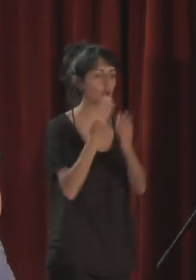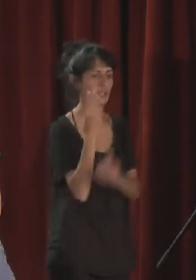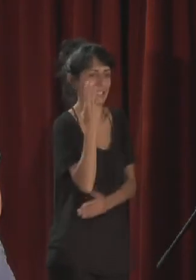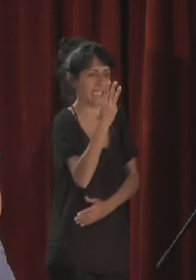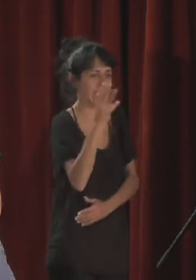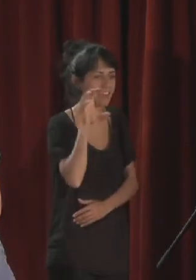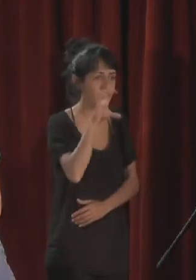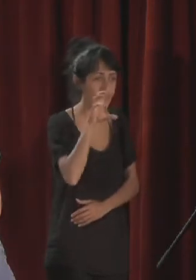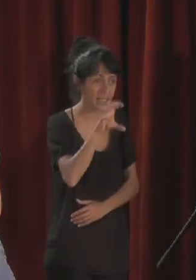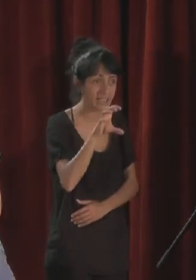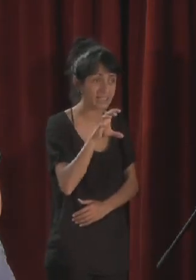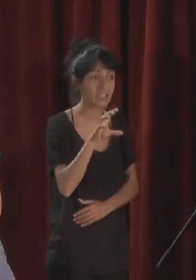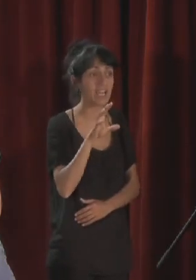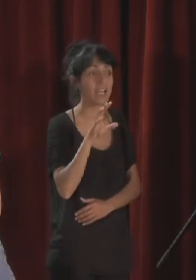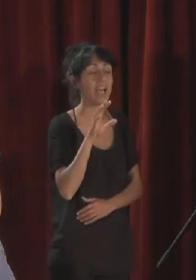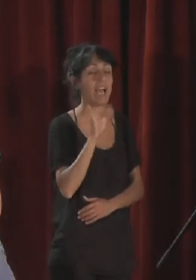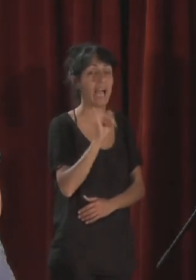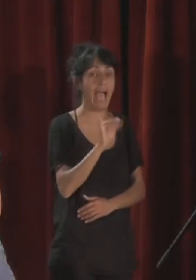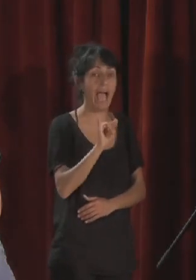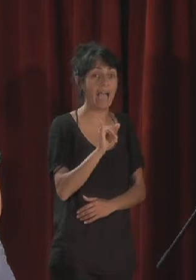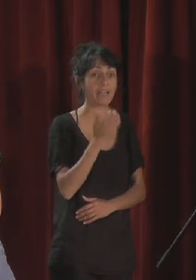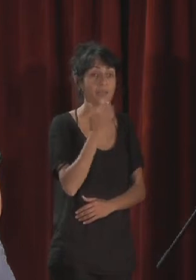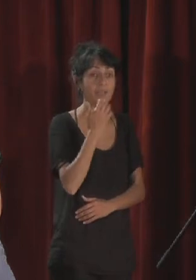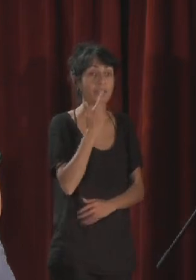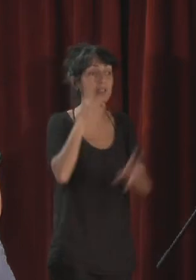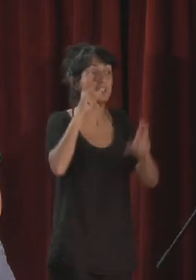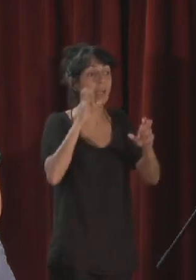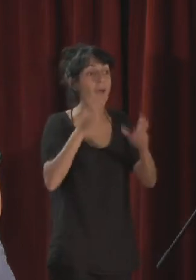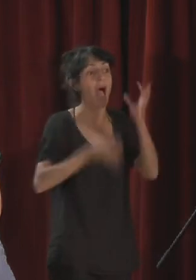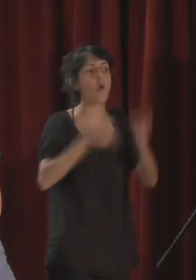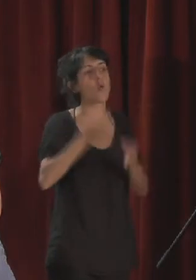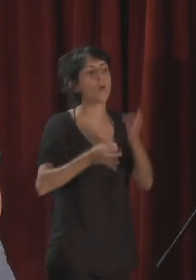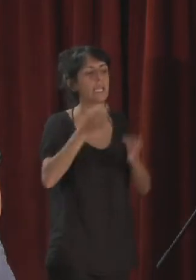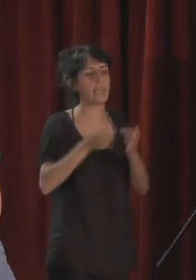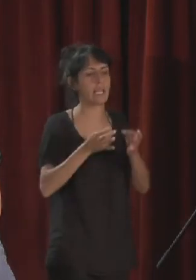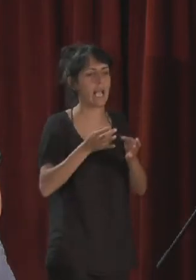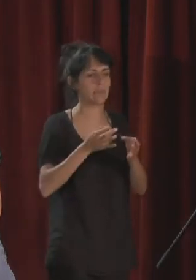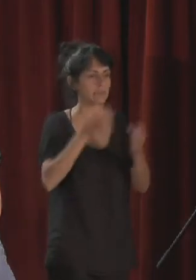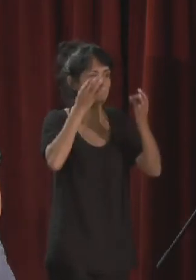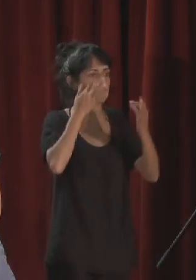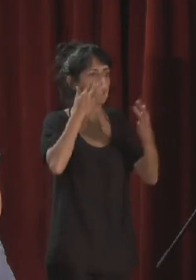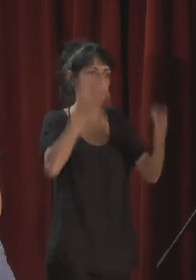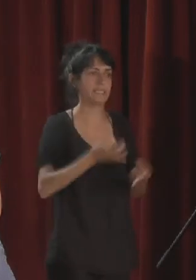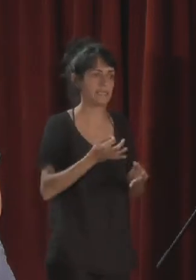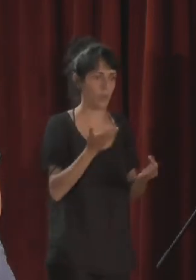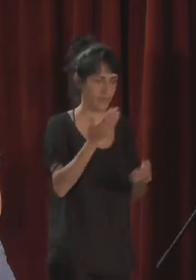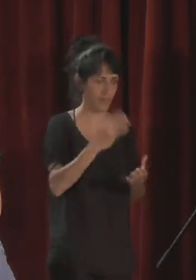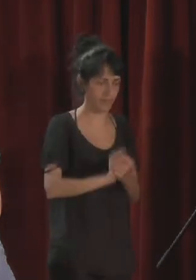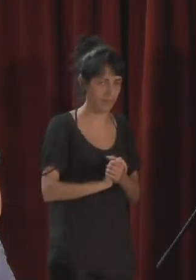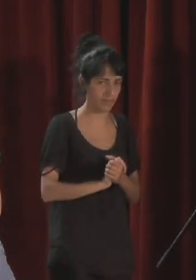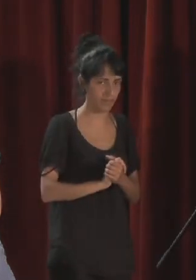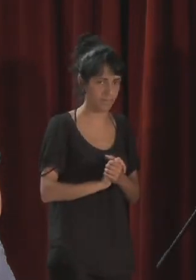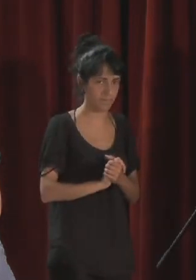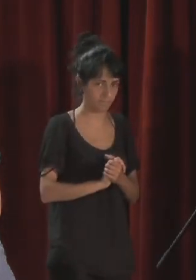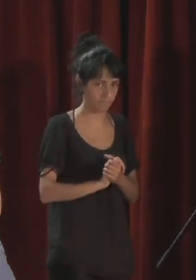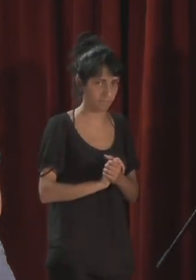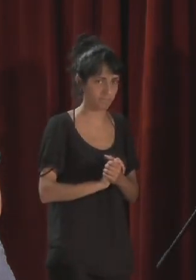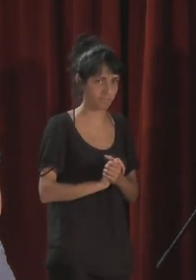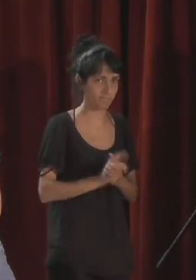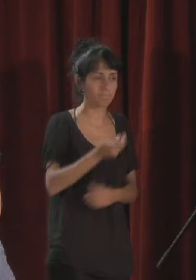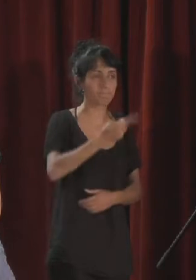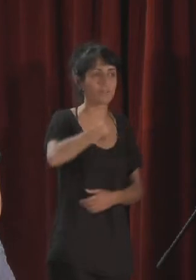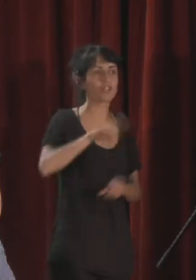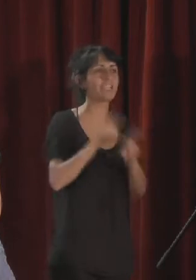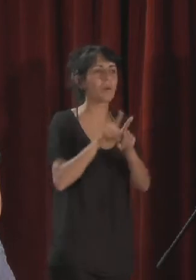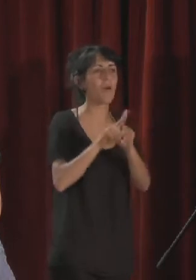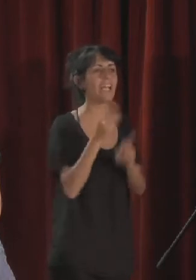inversores estranxeiros por inseguridade xurídica. Estos son os que queren atraer a inversión. Pois somos o